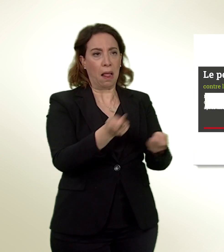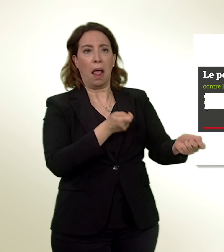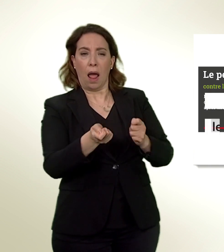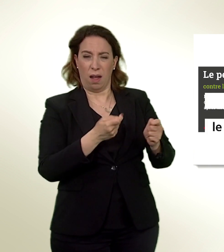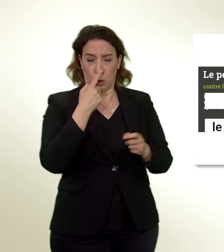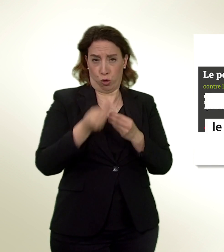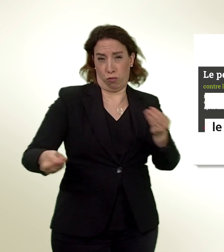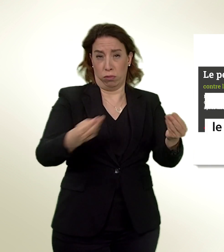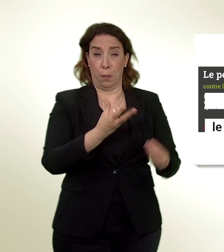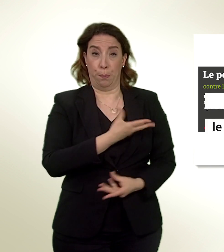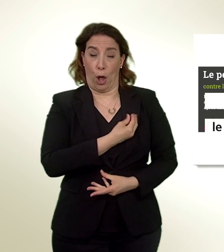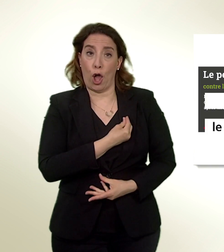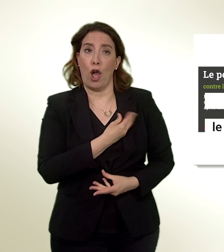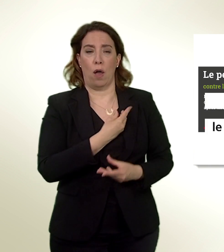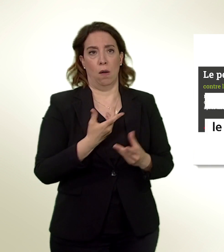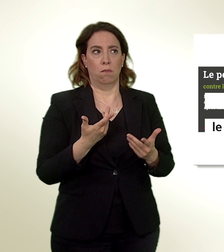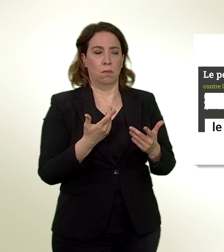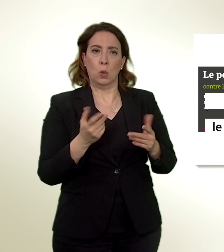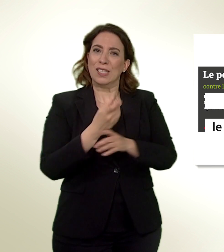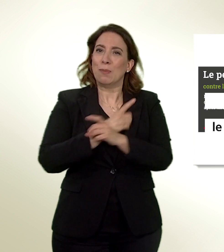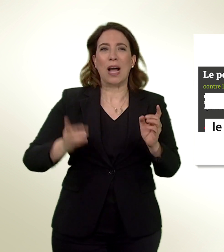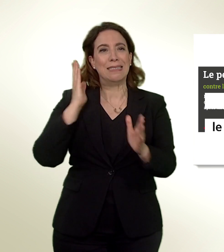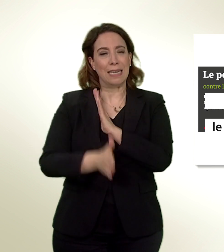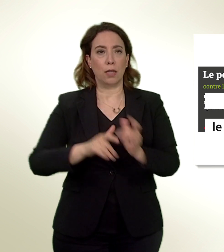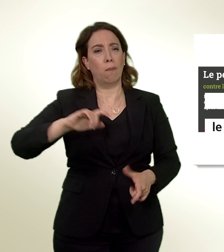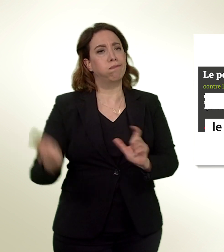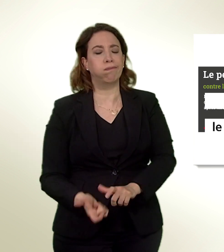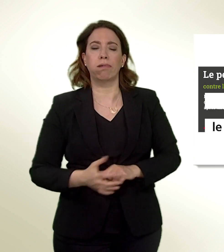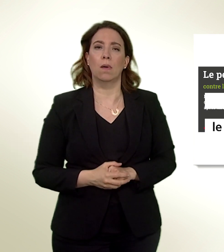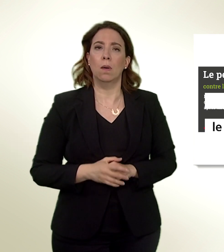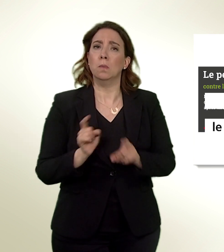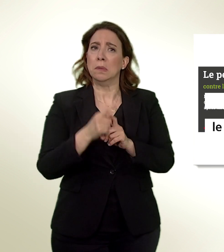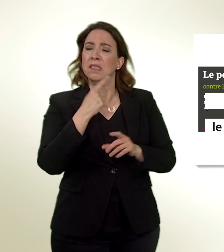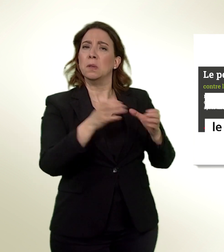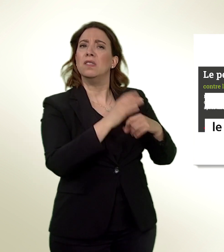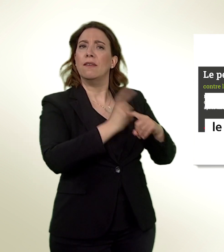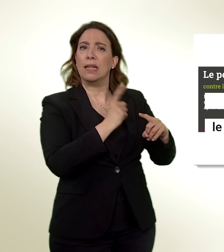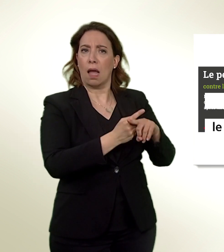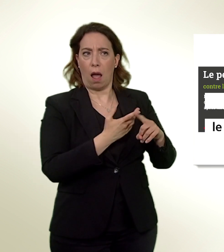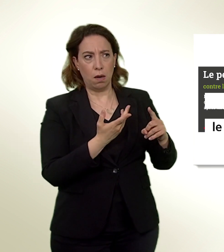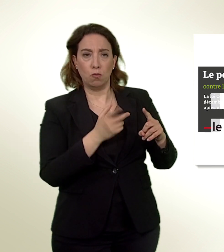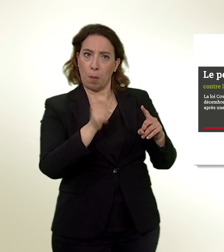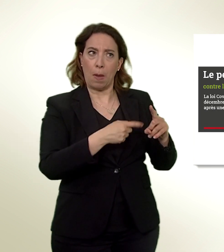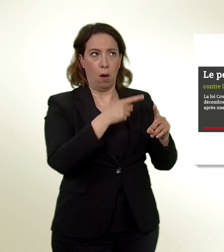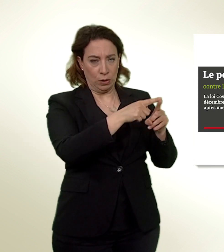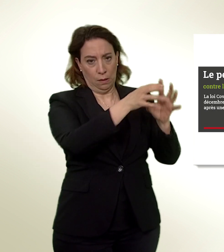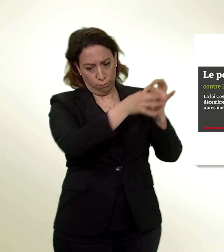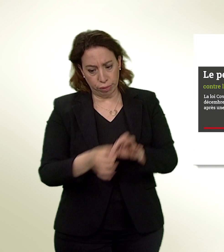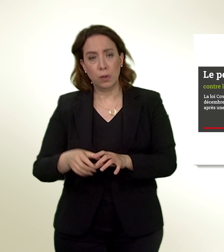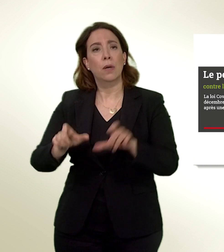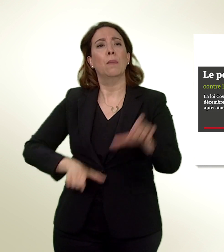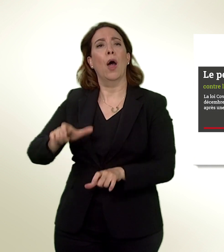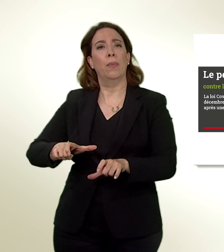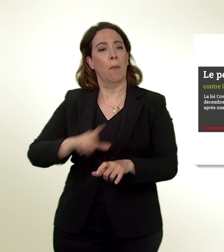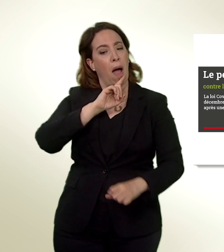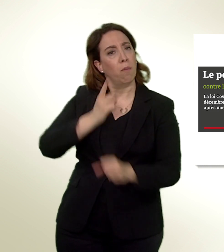et met cul par-dessus tête le régime de la démocratie directe. Il relève que le Conseil fédéral doit être au service du peuple souverain et non